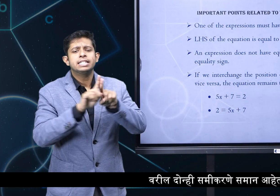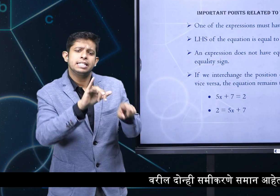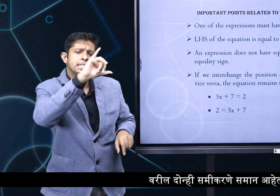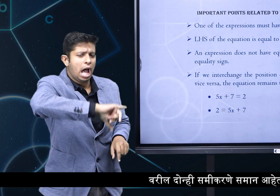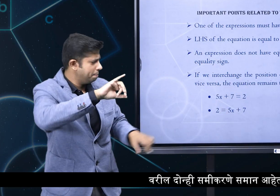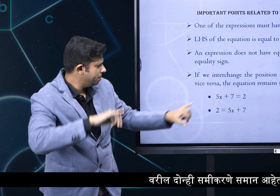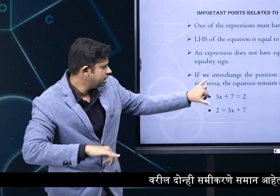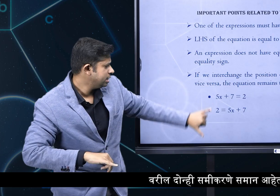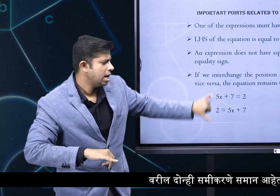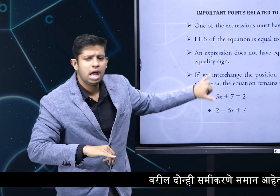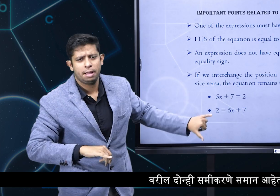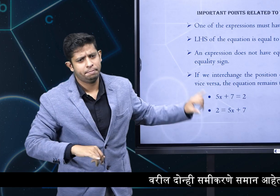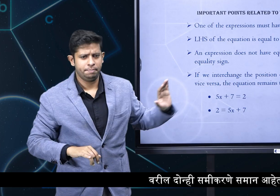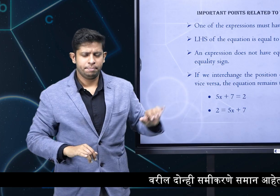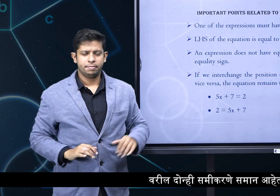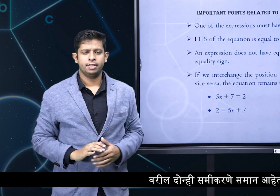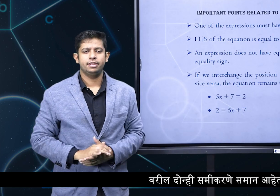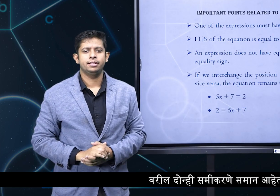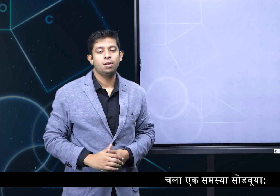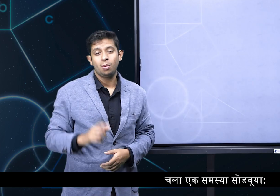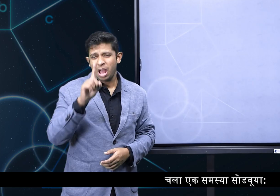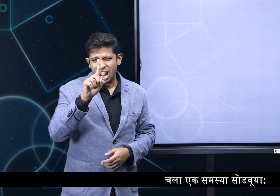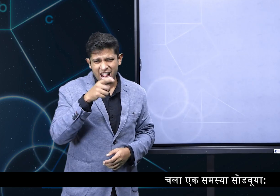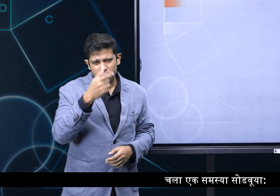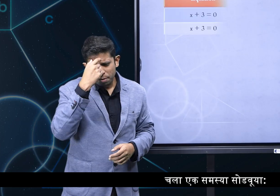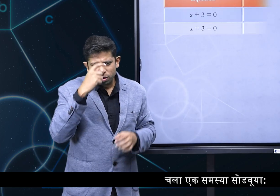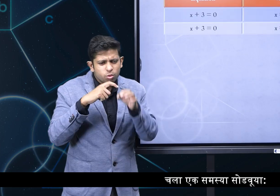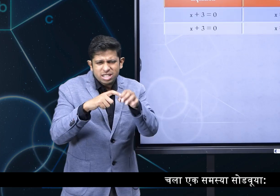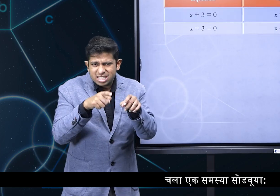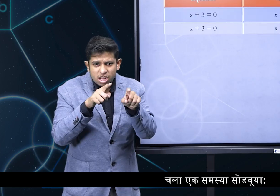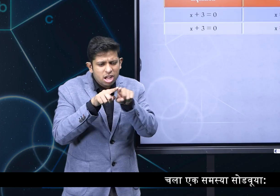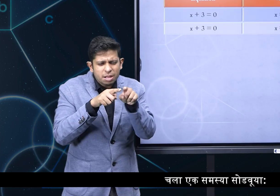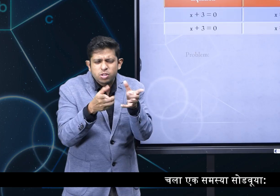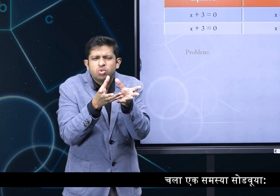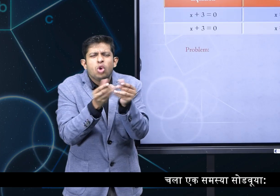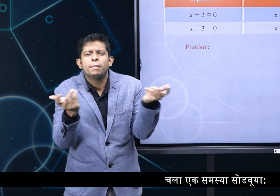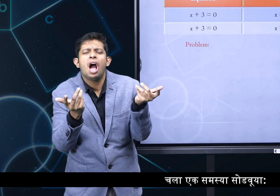वरील दोन्ही समीकरणे समानच आहेत. चला एक समस्या सोडवूया.